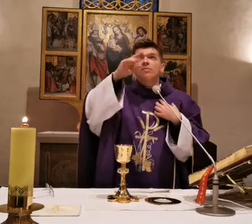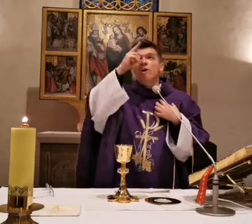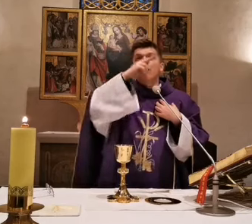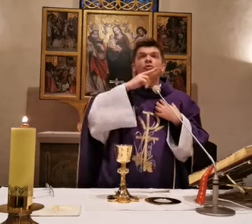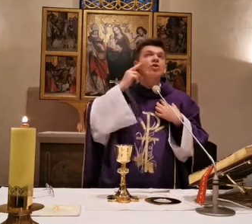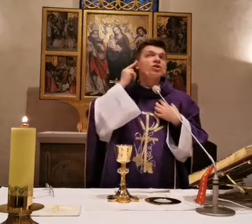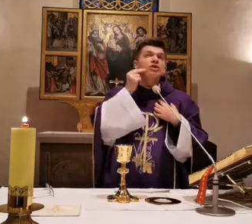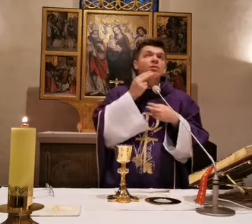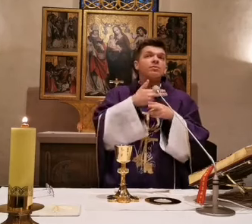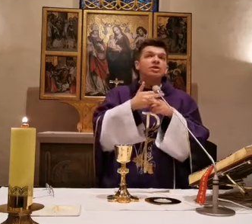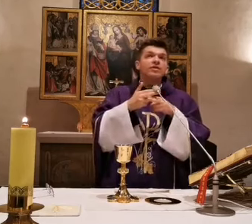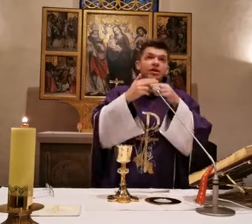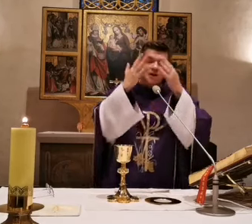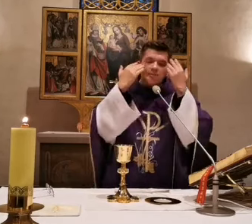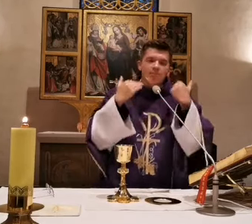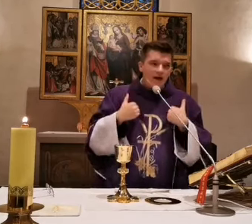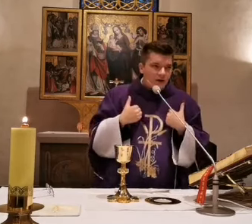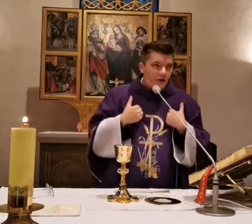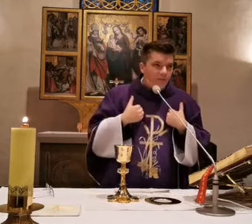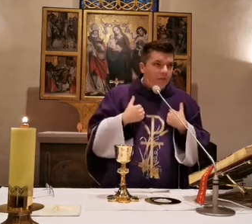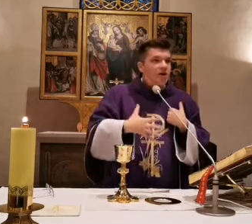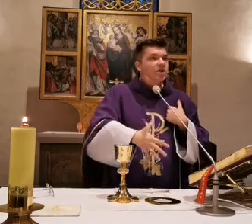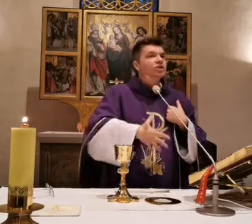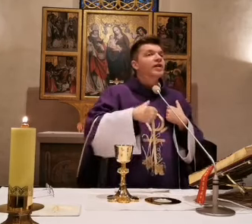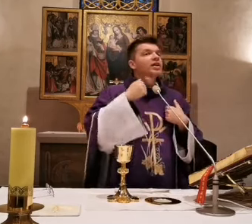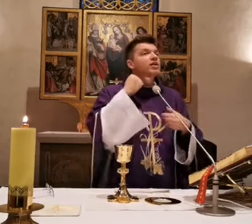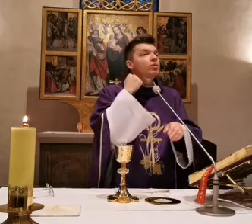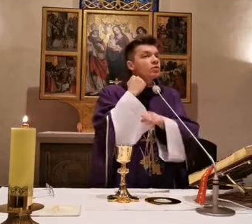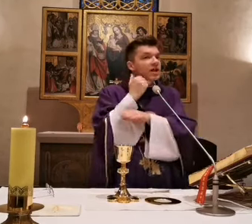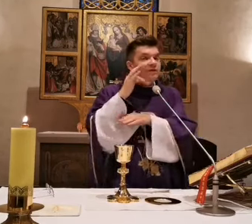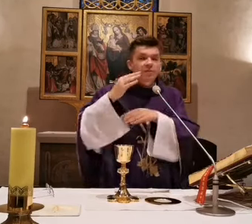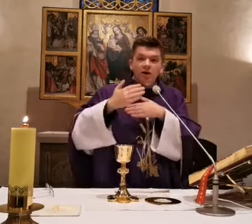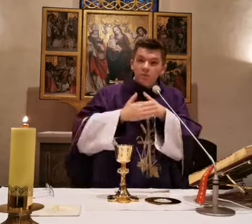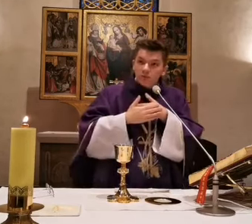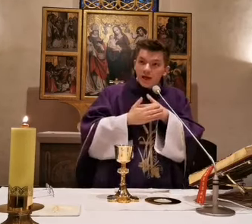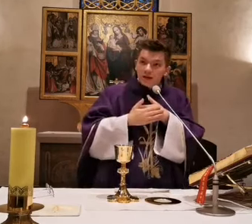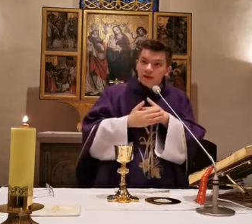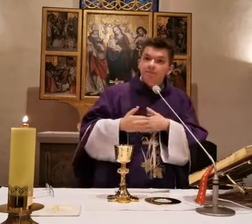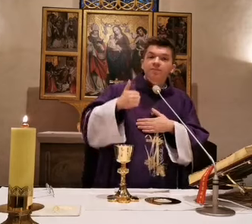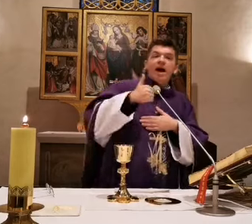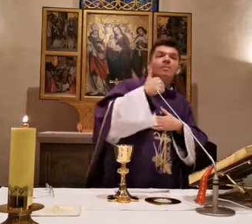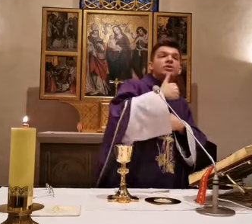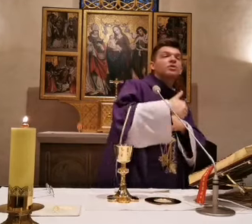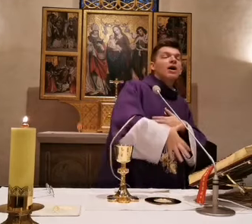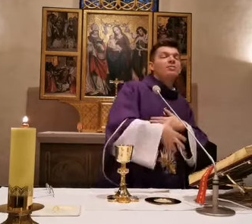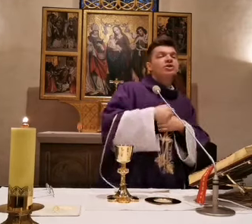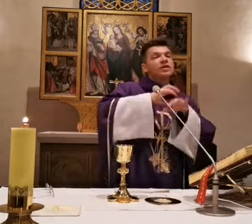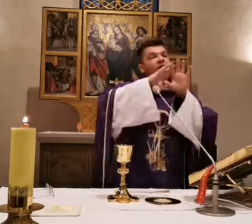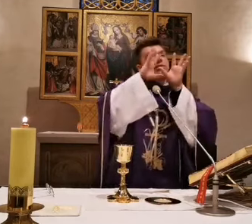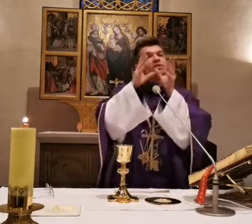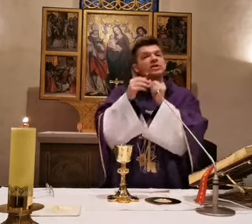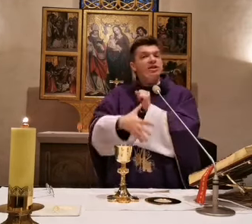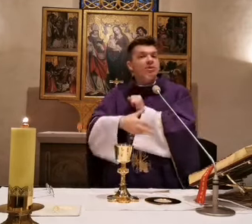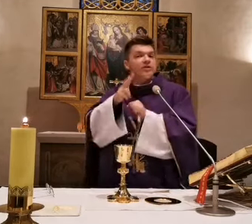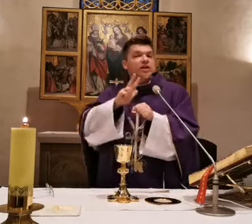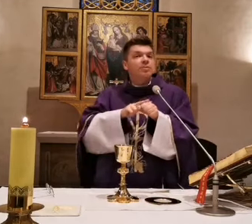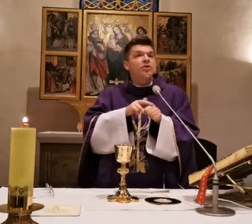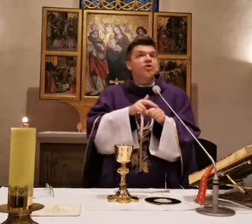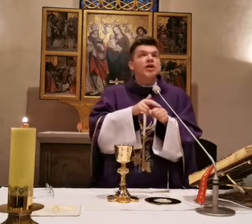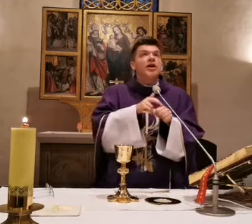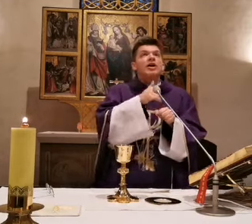Najświętszą, Bogu, Rodzicą, Dziewicą Maryją, świętym Józefem i jej oblubieńcem, apostołami świętymi,